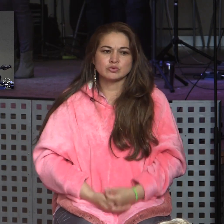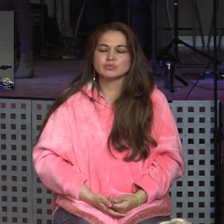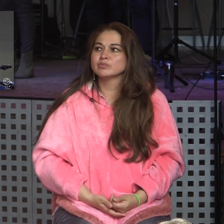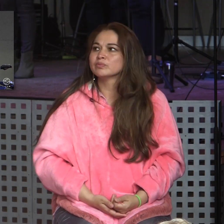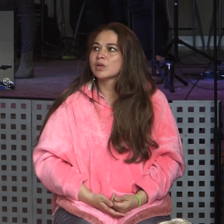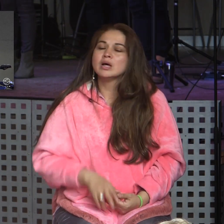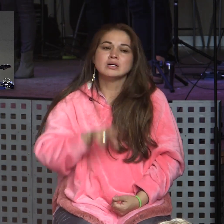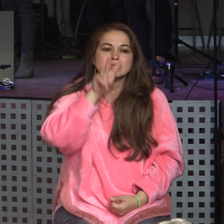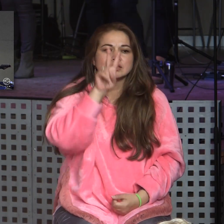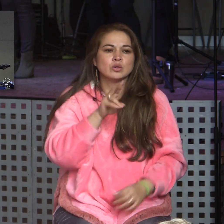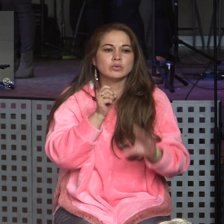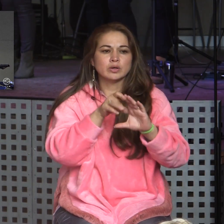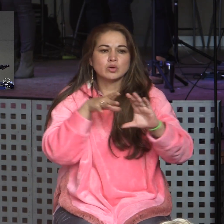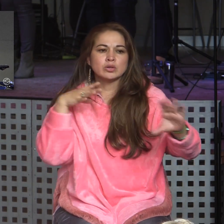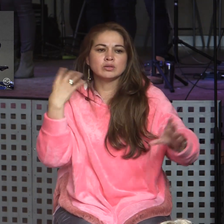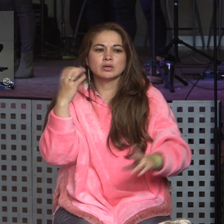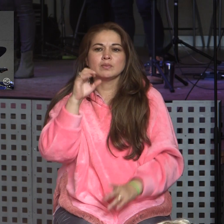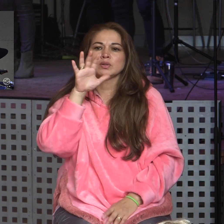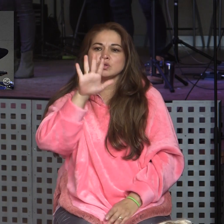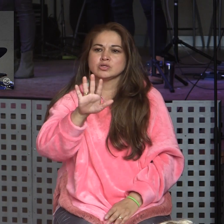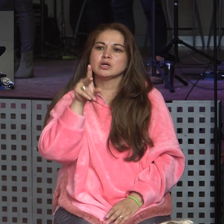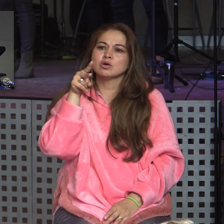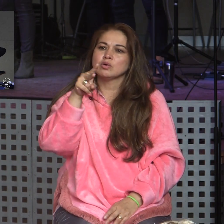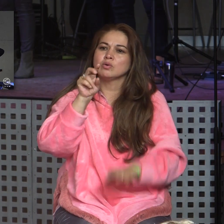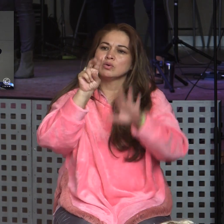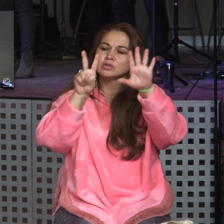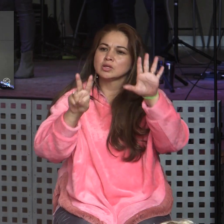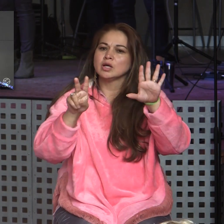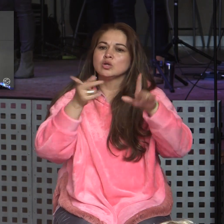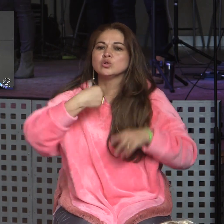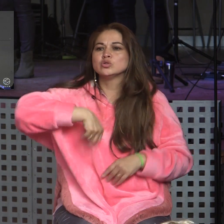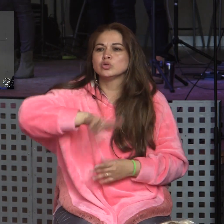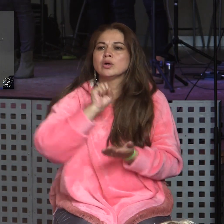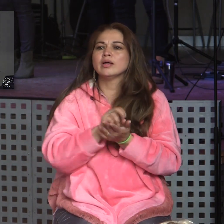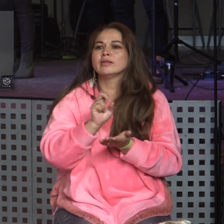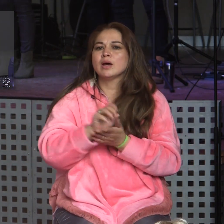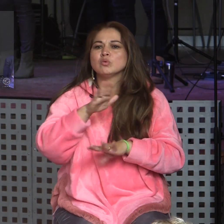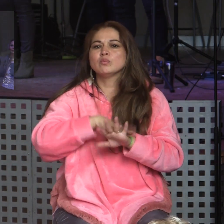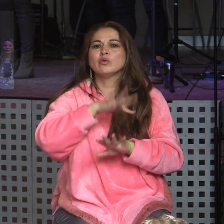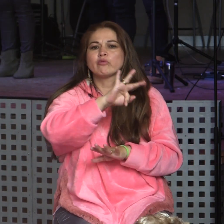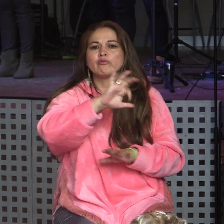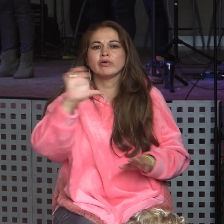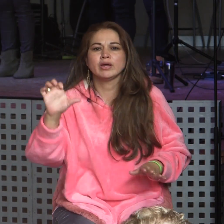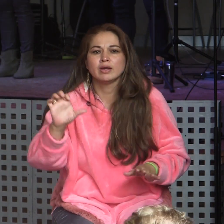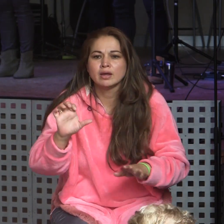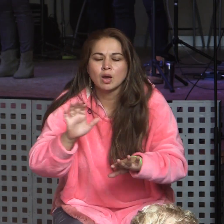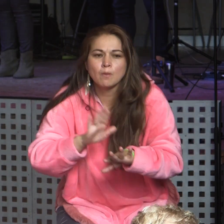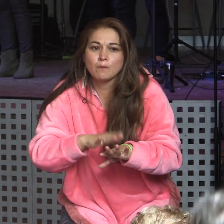5:7, por fe andamos y no por vista. Ponte de pie, por favor.